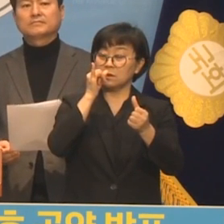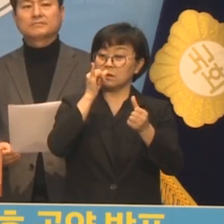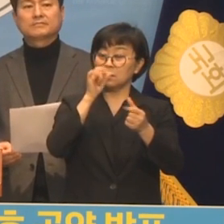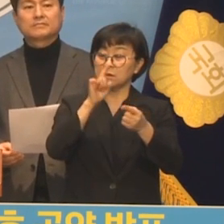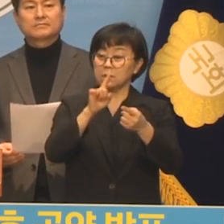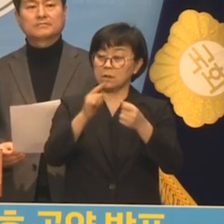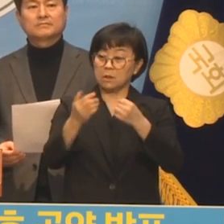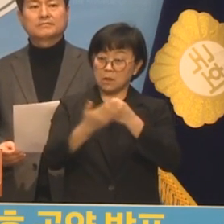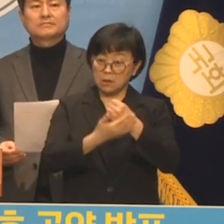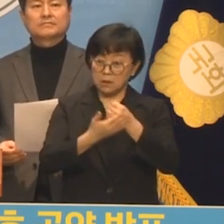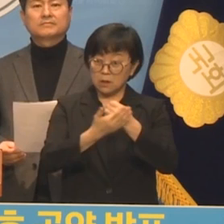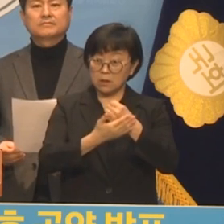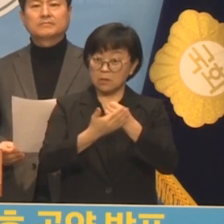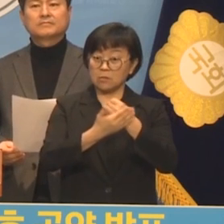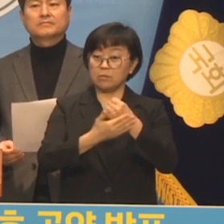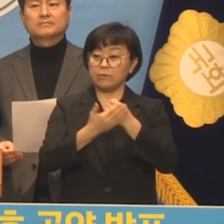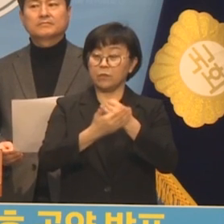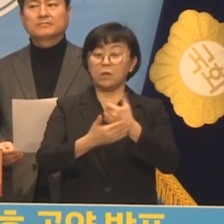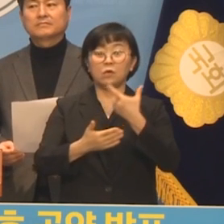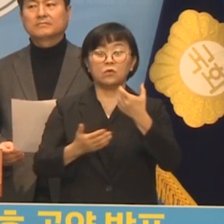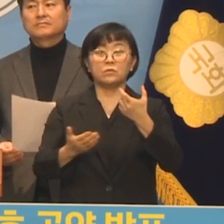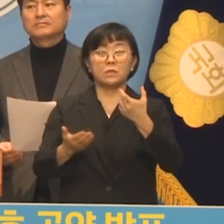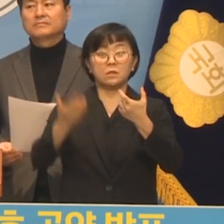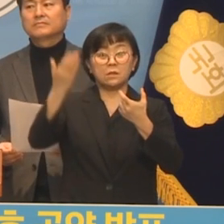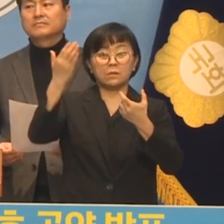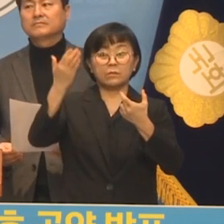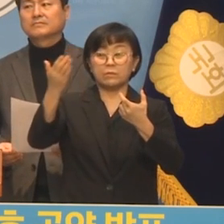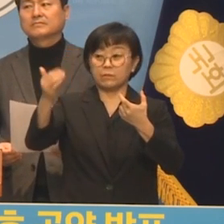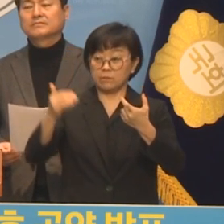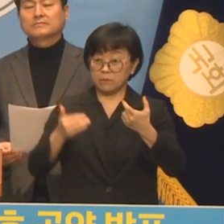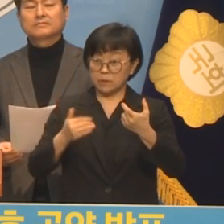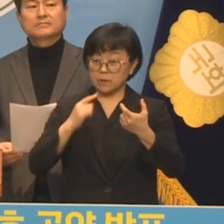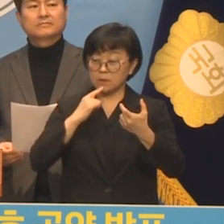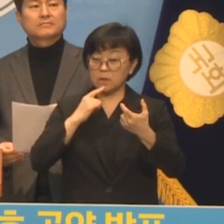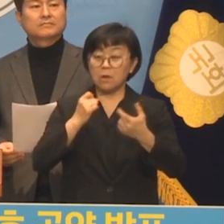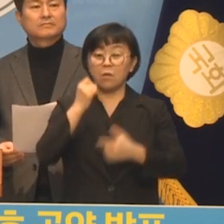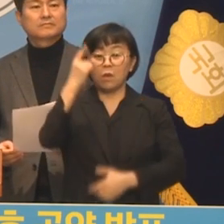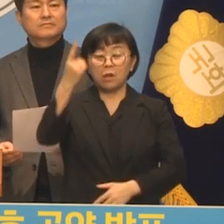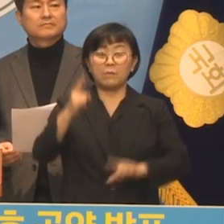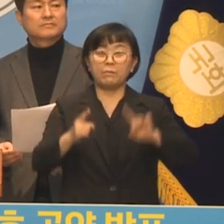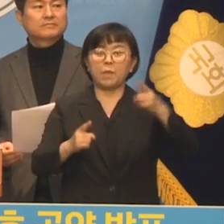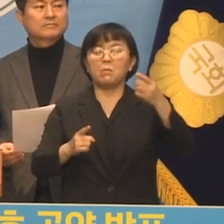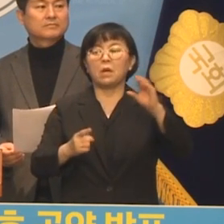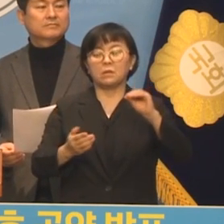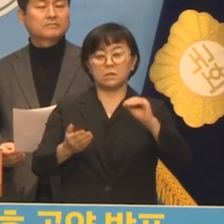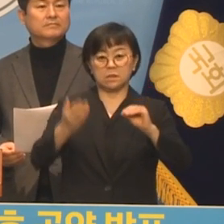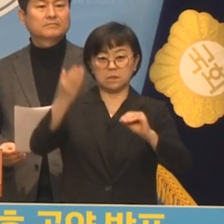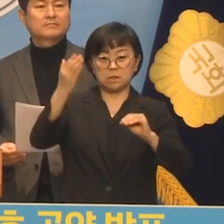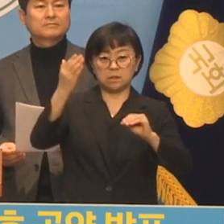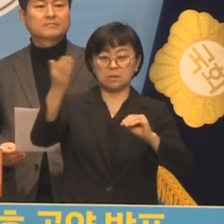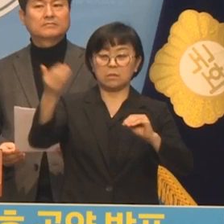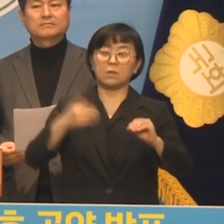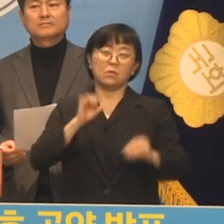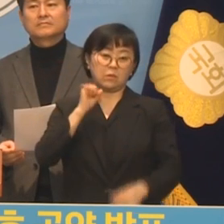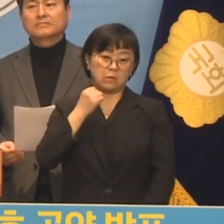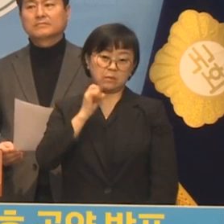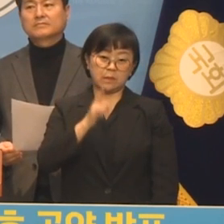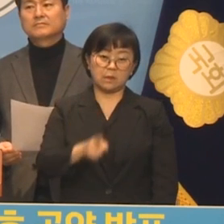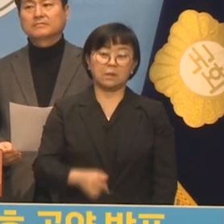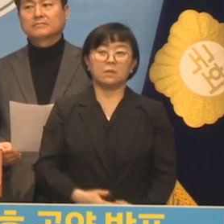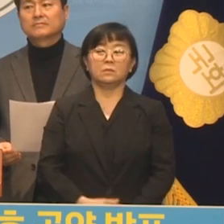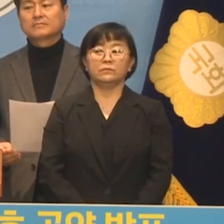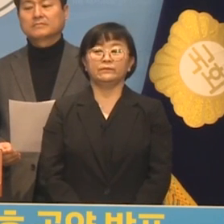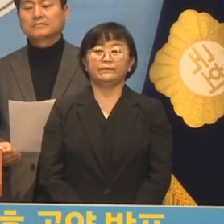국민연금의 혜택은 60세 이상이 되면 월 100만 원 이상 받기도 어려운